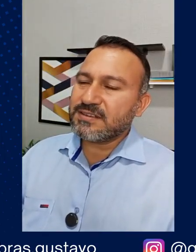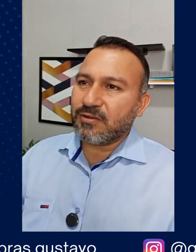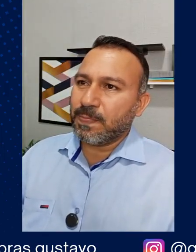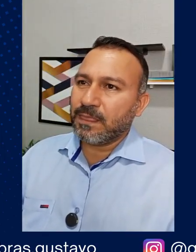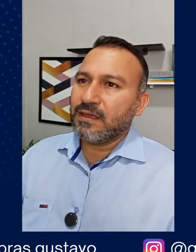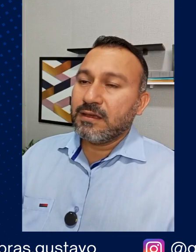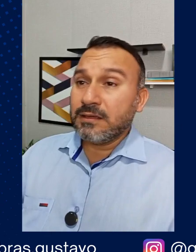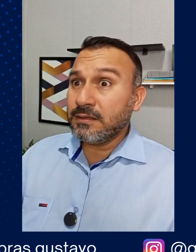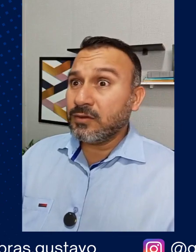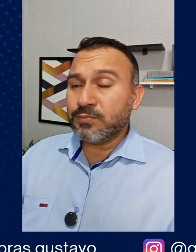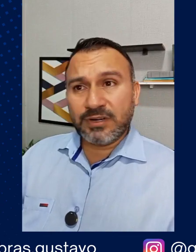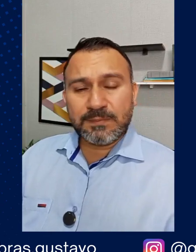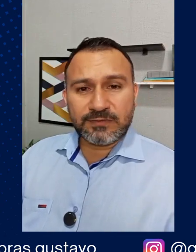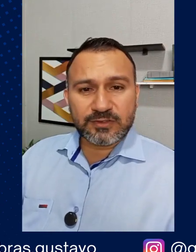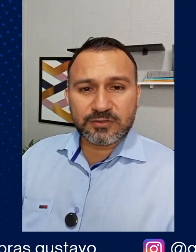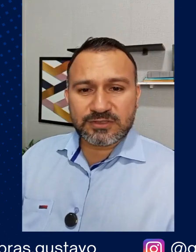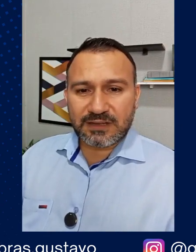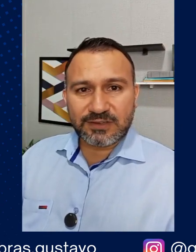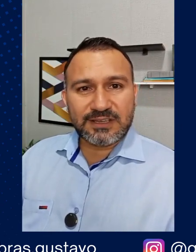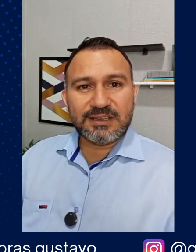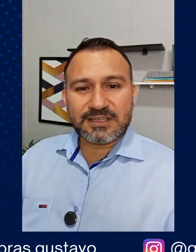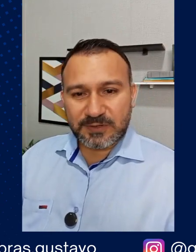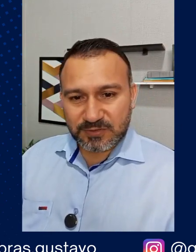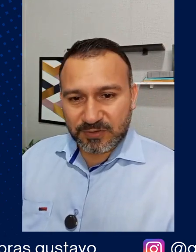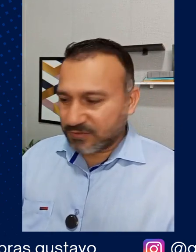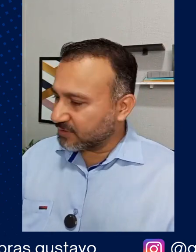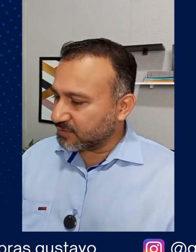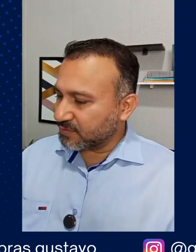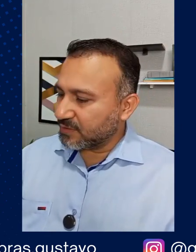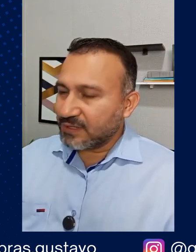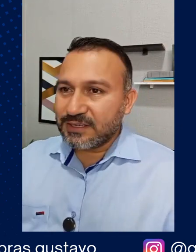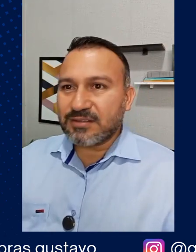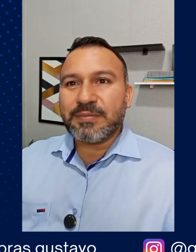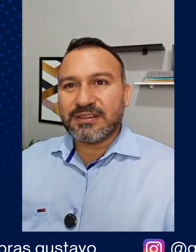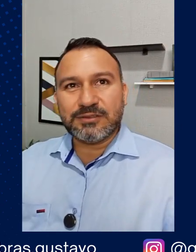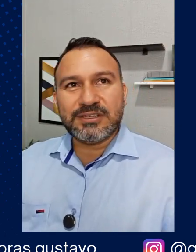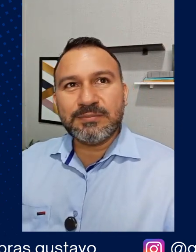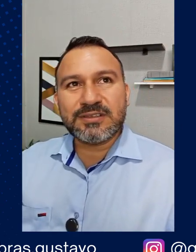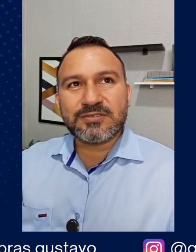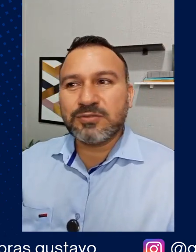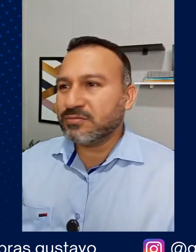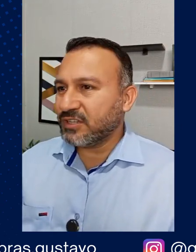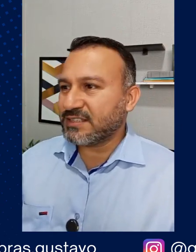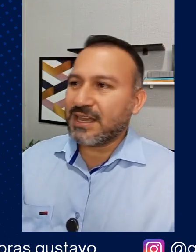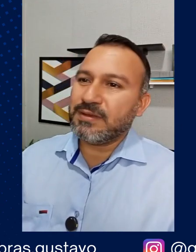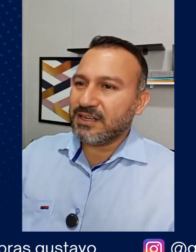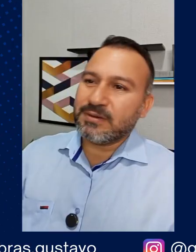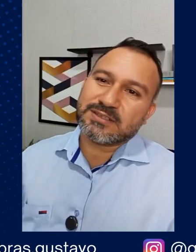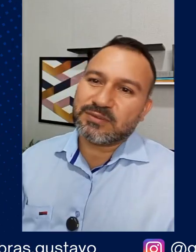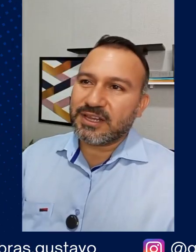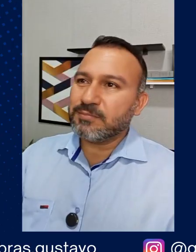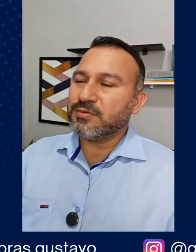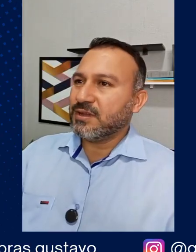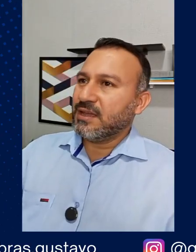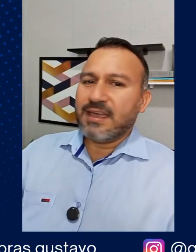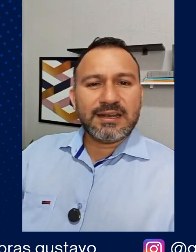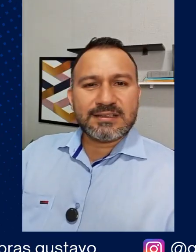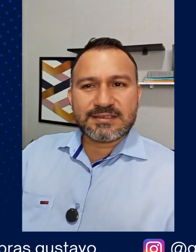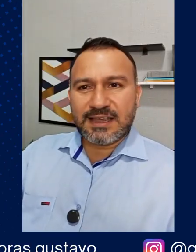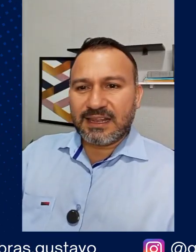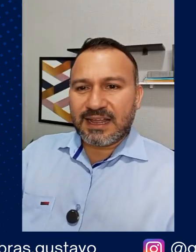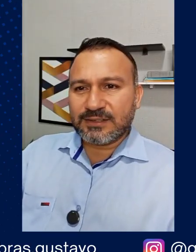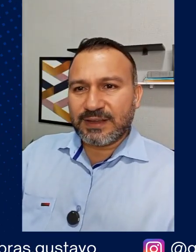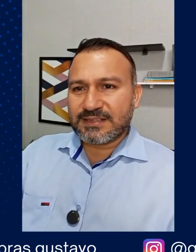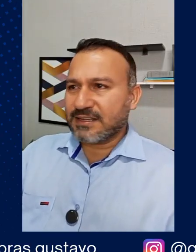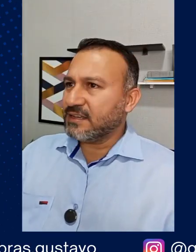expressão facial. Então, por que, professor Gustavo, que as pessoas, quando estão aprendendo Libras ou já sabem Libras há um tempo,